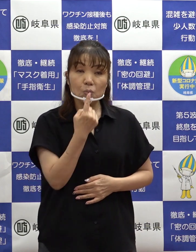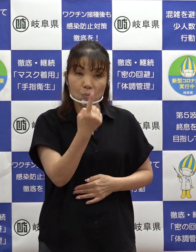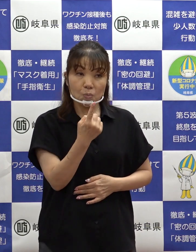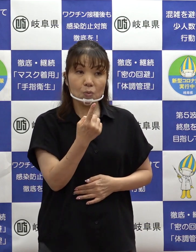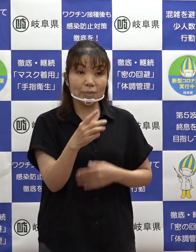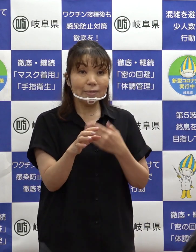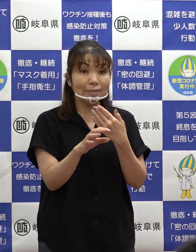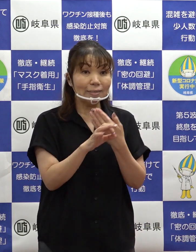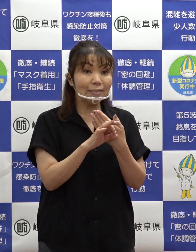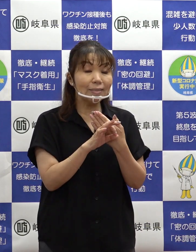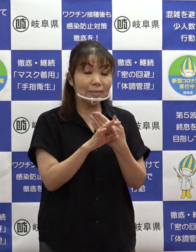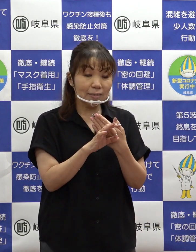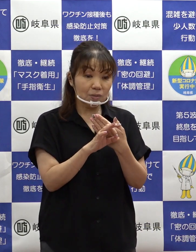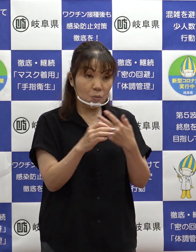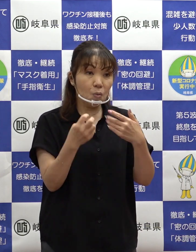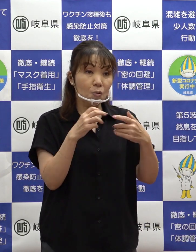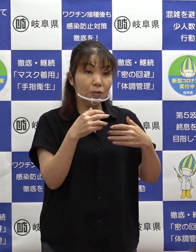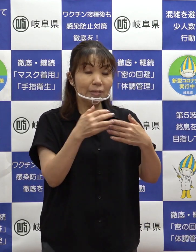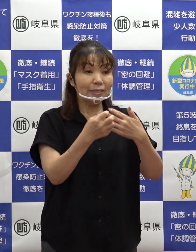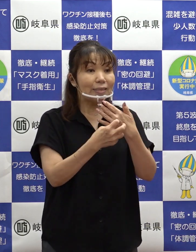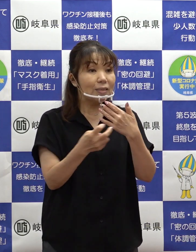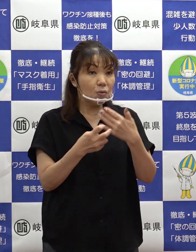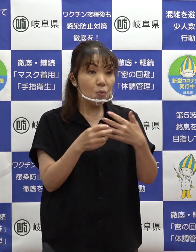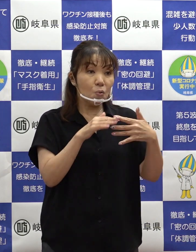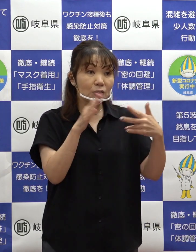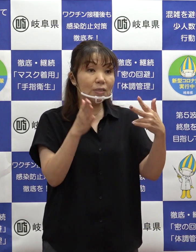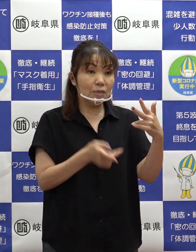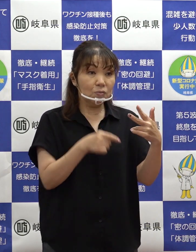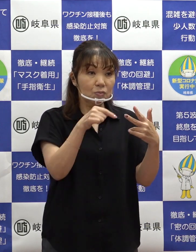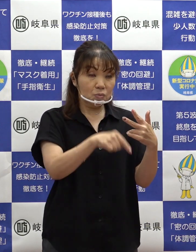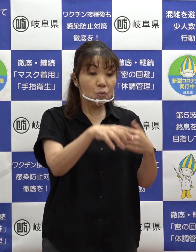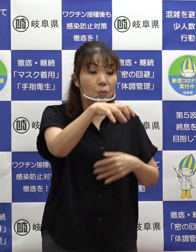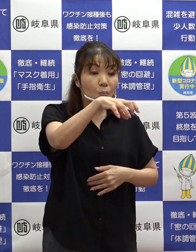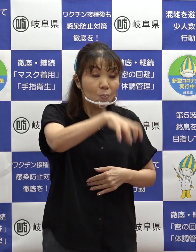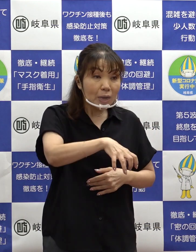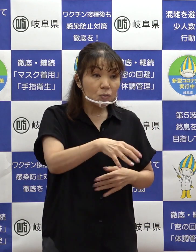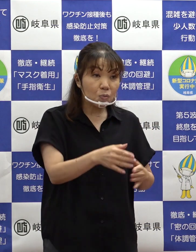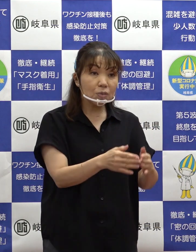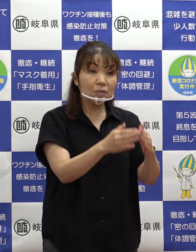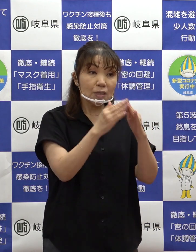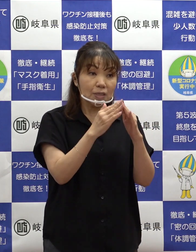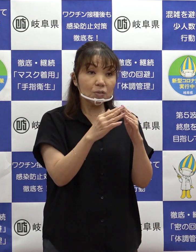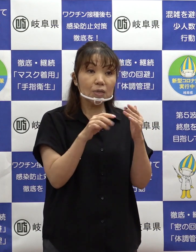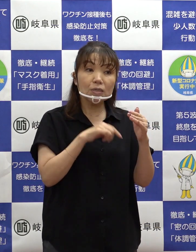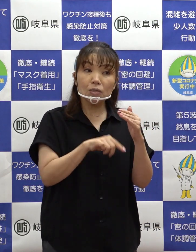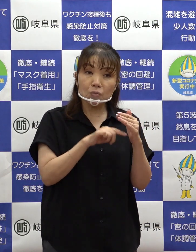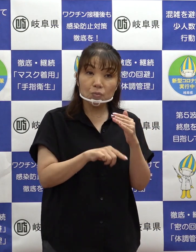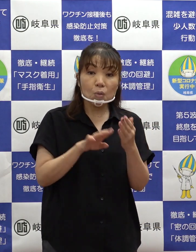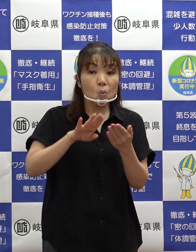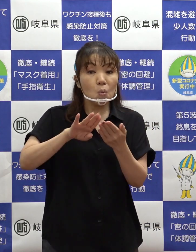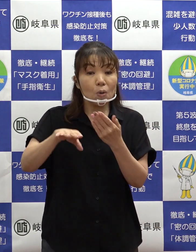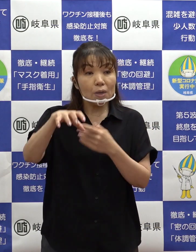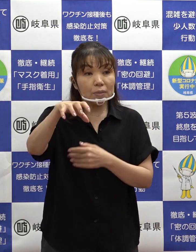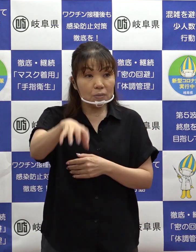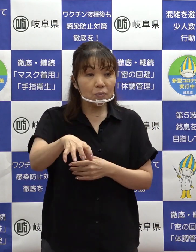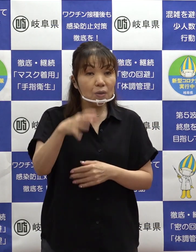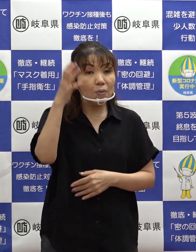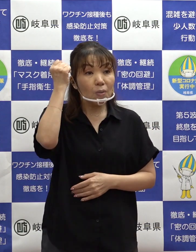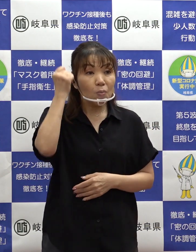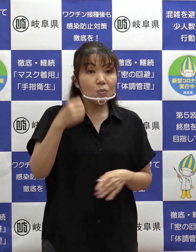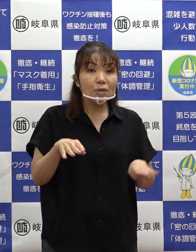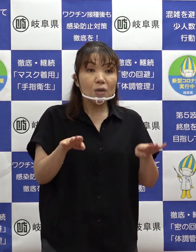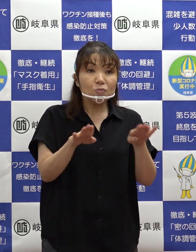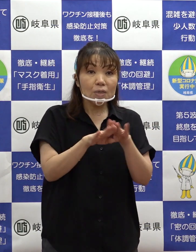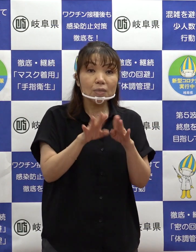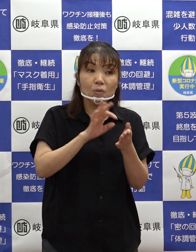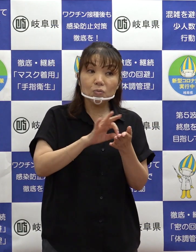臨時の医療施設についてなんですが、はい、この場所に設置した理由と、あとここに設置することでメモリアルセンター自体